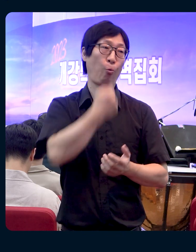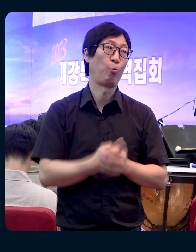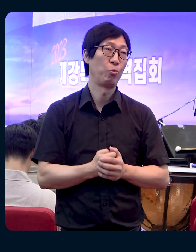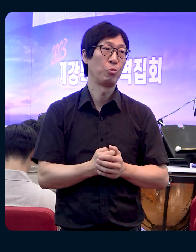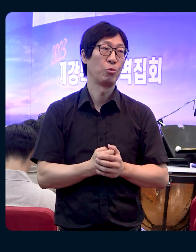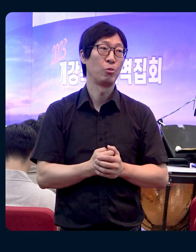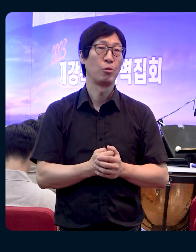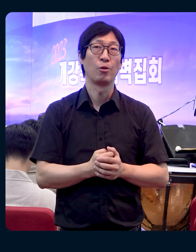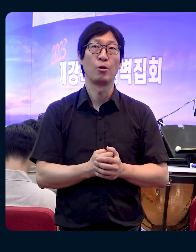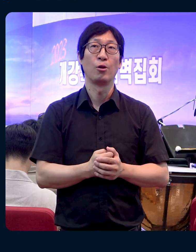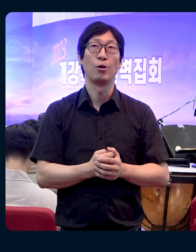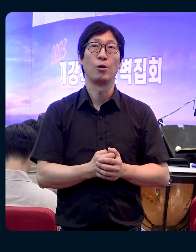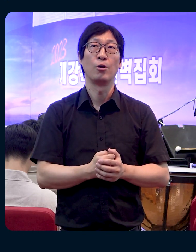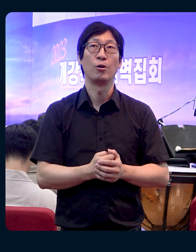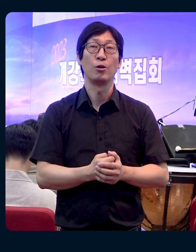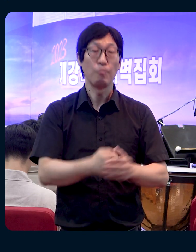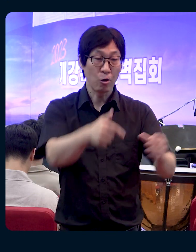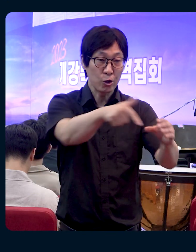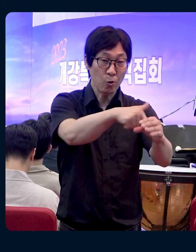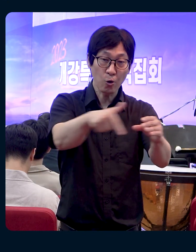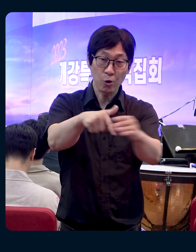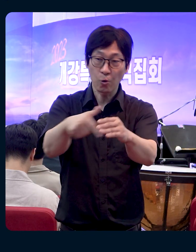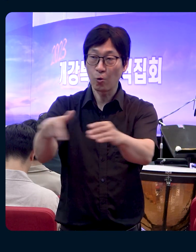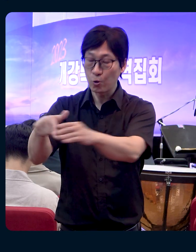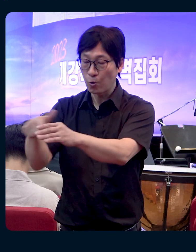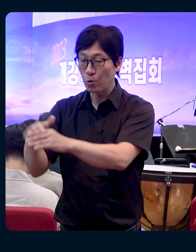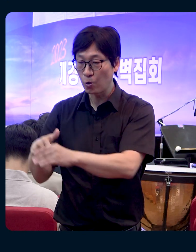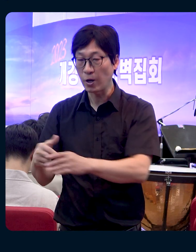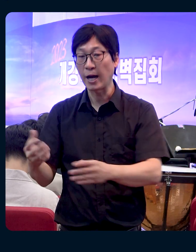같은 기독교란 말을 쓸 수 있을지 모르겠지만